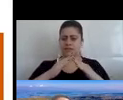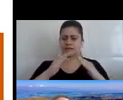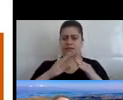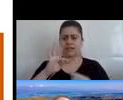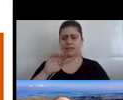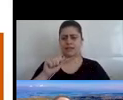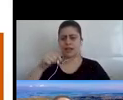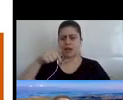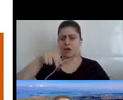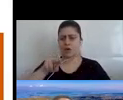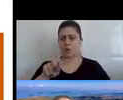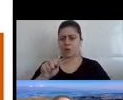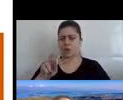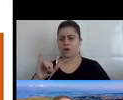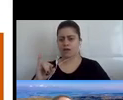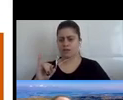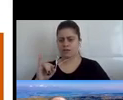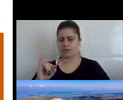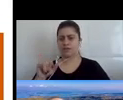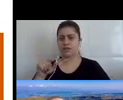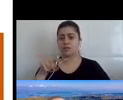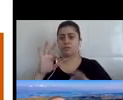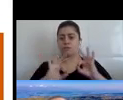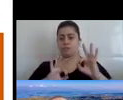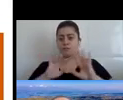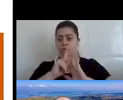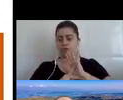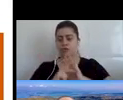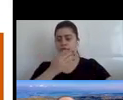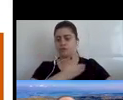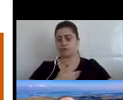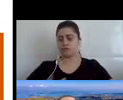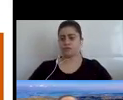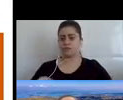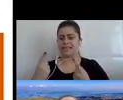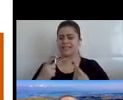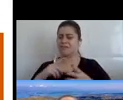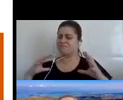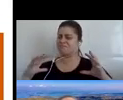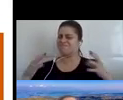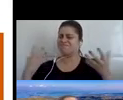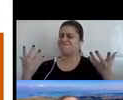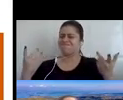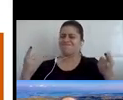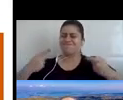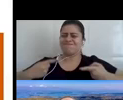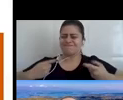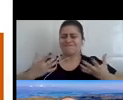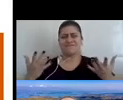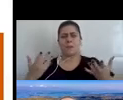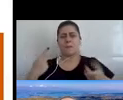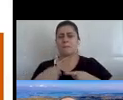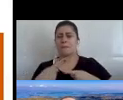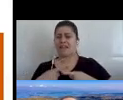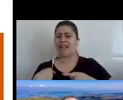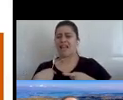a partir dos projetos do governo, mas ele tem um conflito muito instigante, porque ele tem a questão